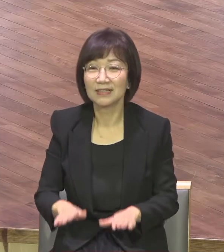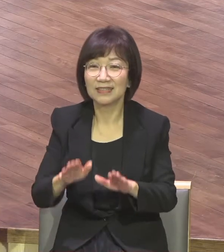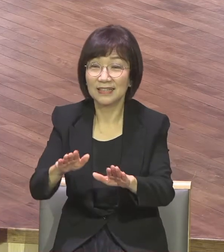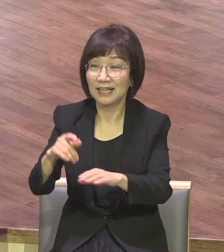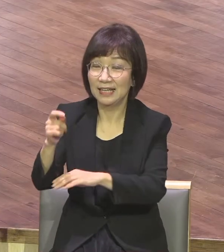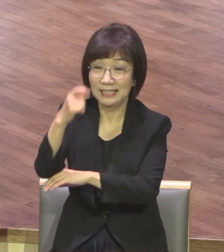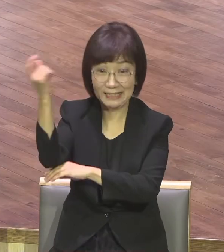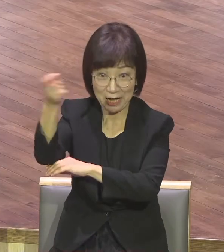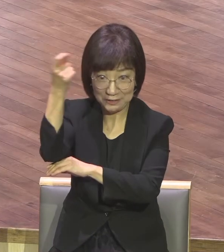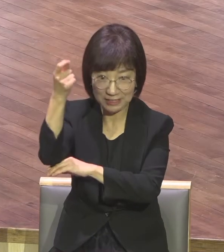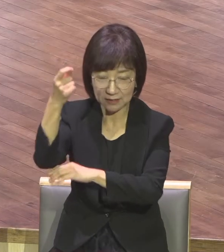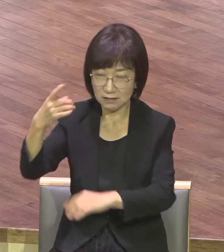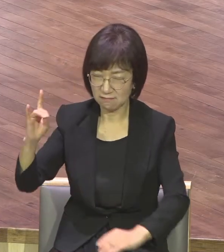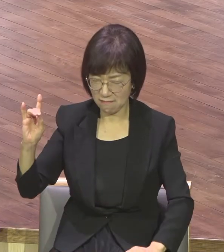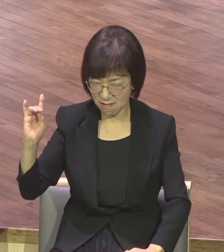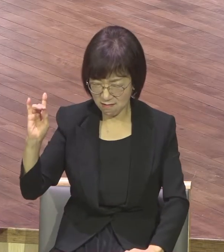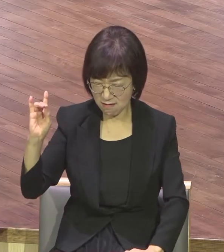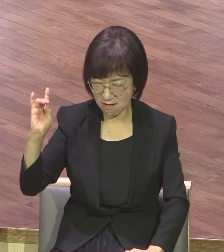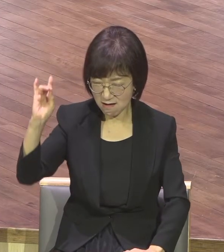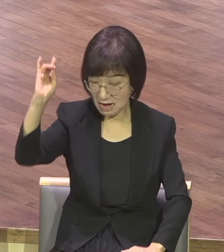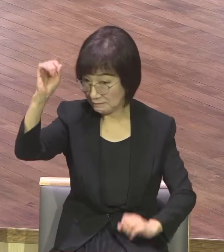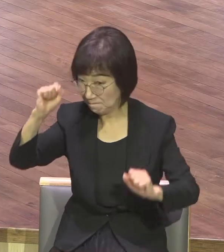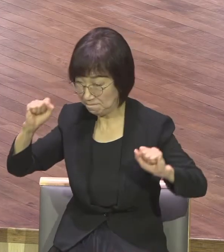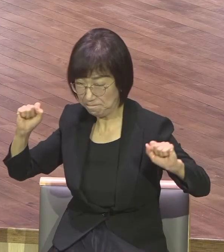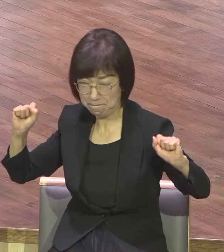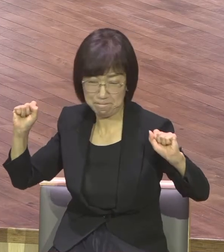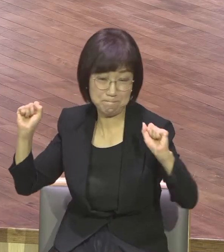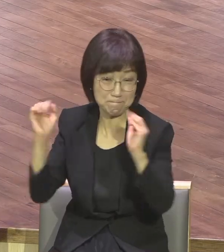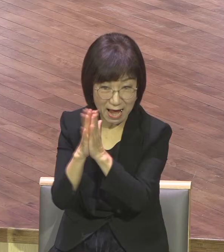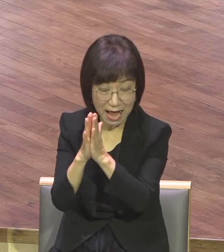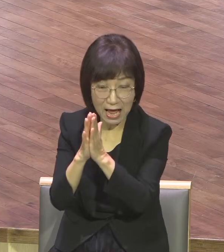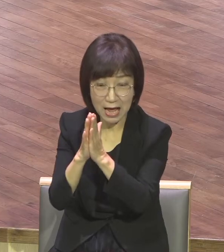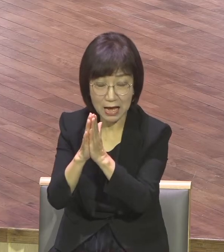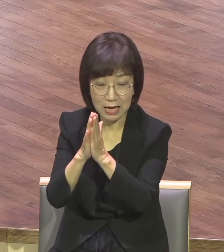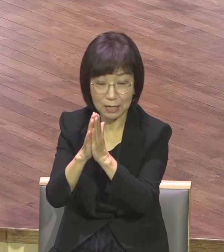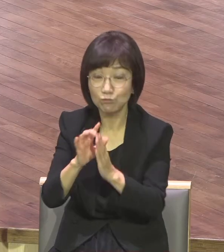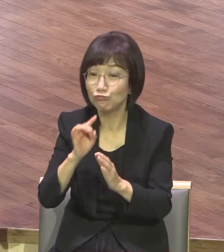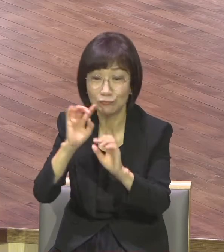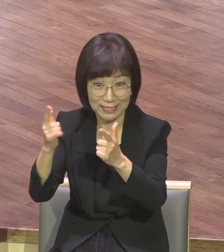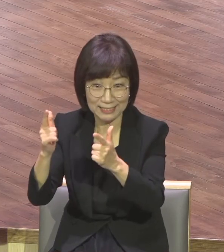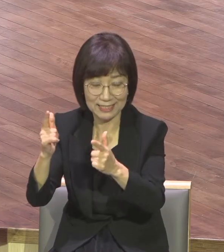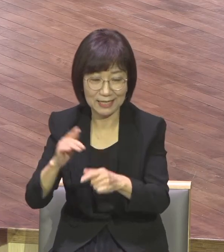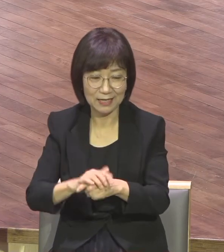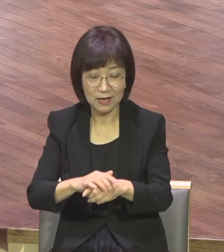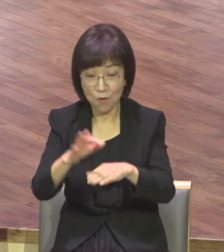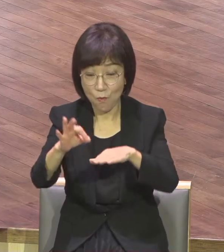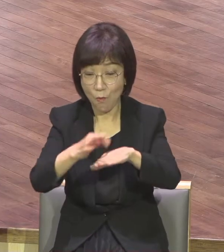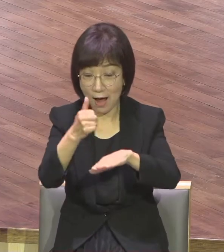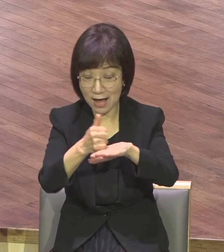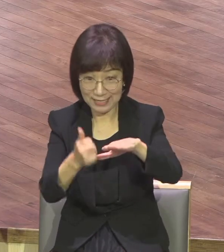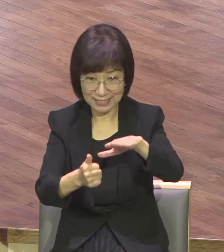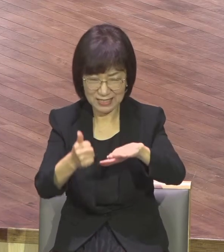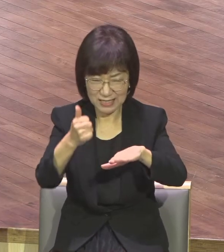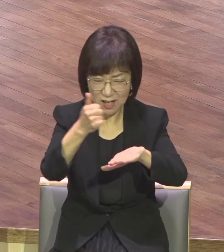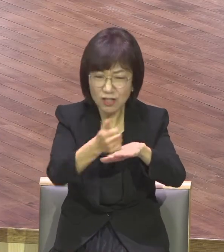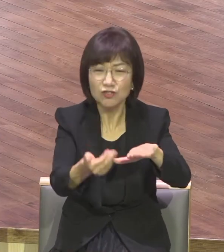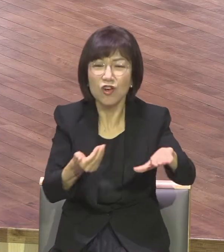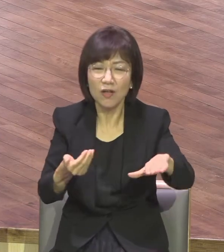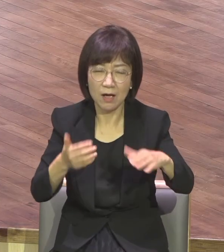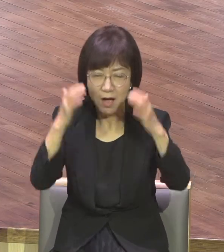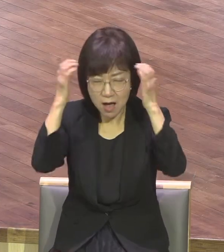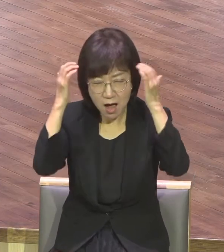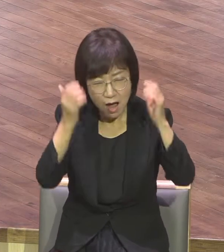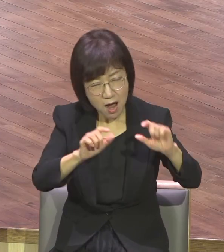다윗은요 골리앗과 일전뿐만 아니에요. 왕이 되기까지 다 약간 환난 가운데서도 또 왕이 된